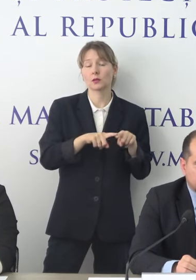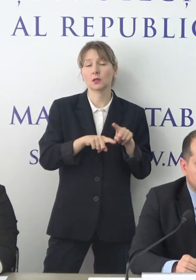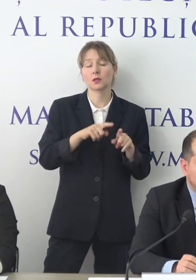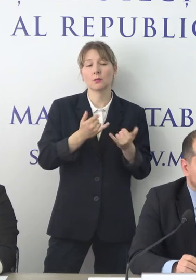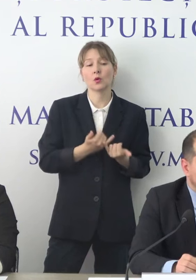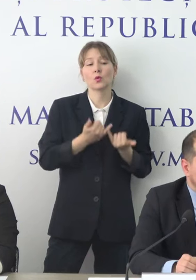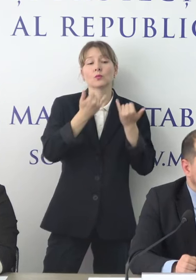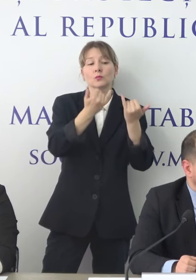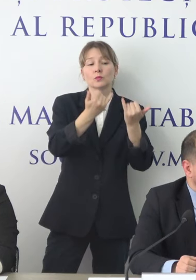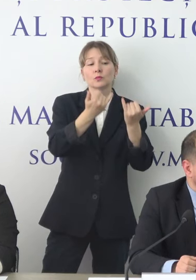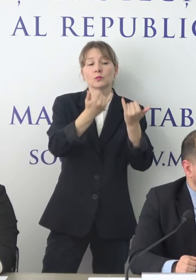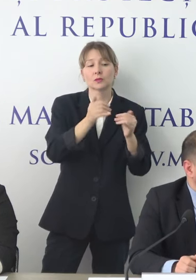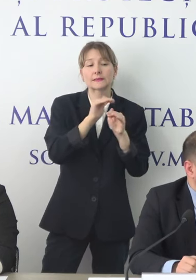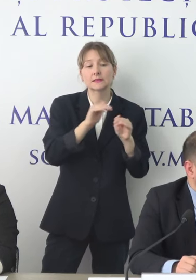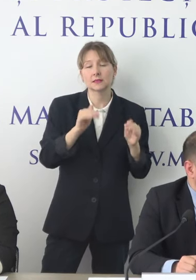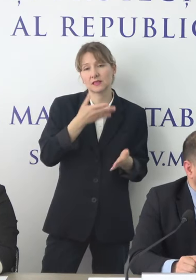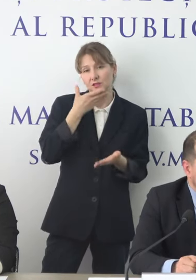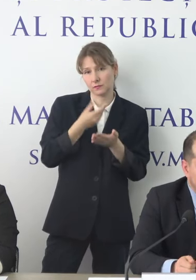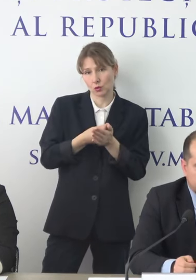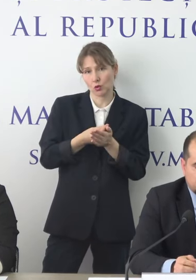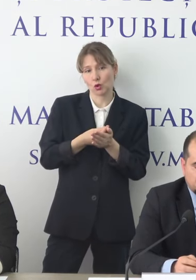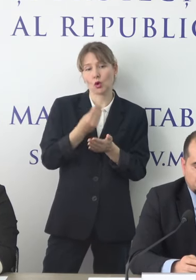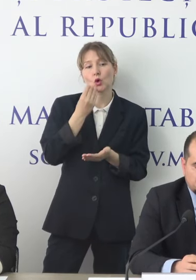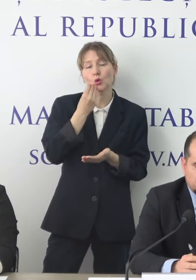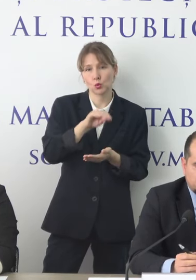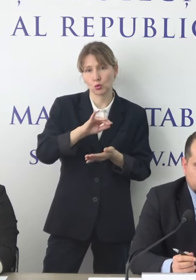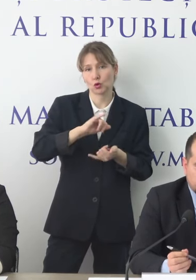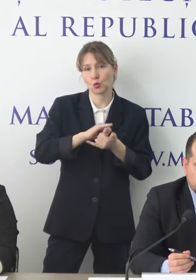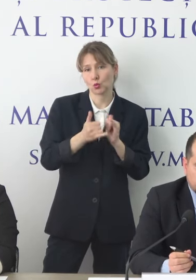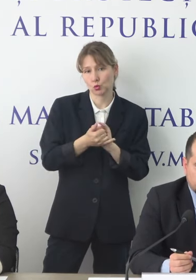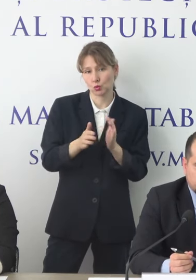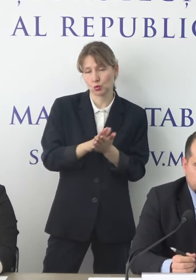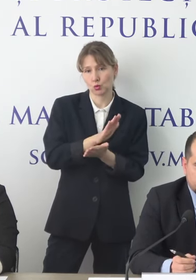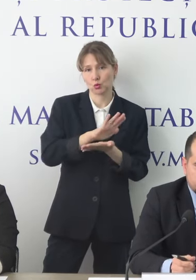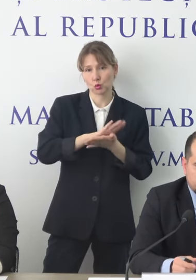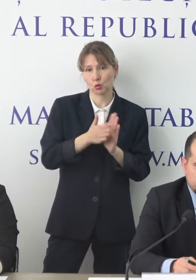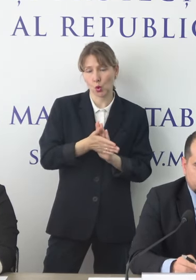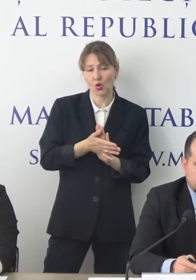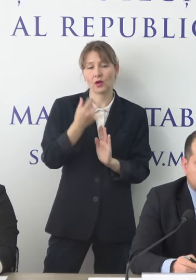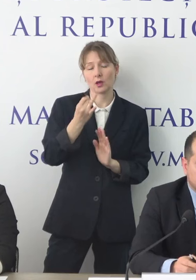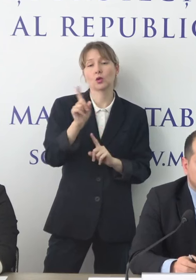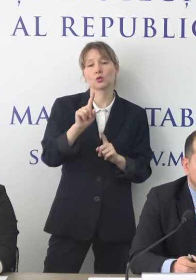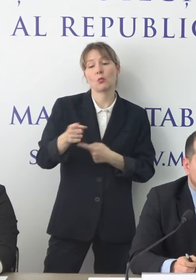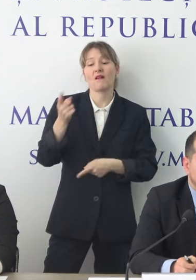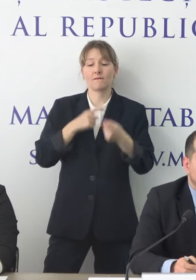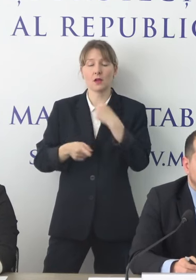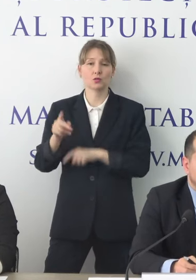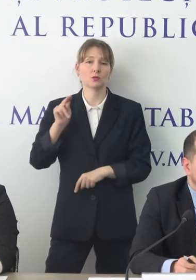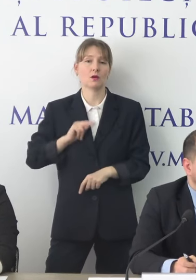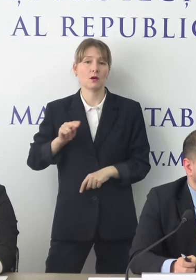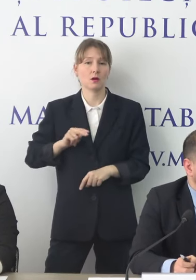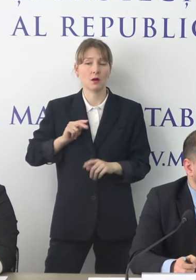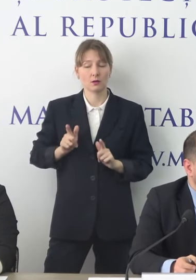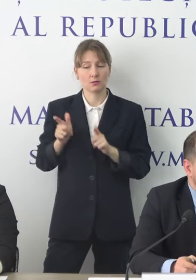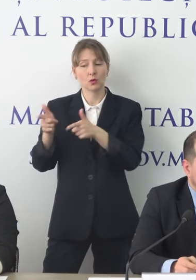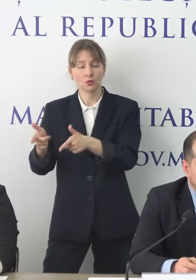ofere copiilor lor servicii de calitate, iar ei să poată să revină la muncă cât mai